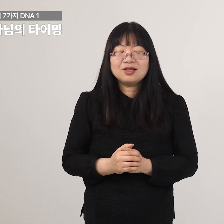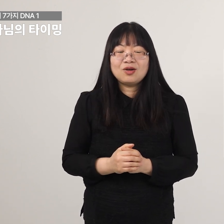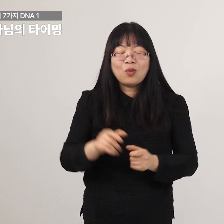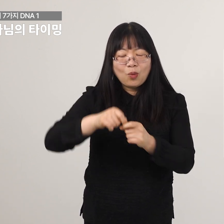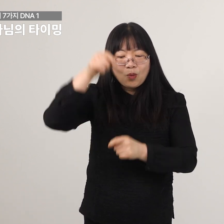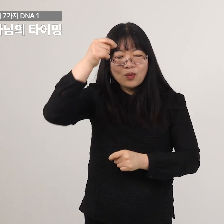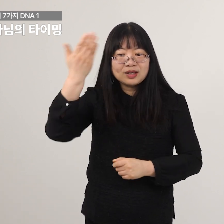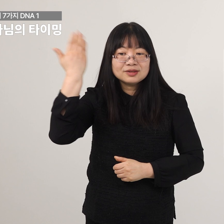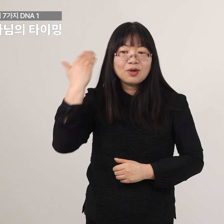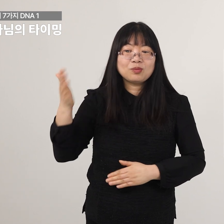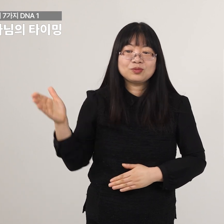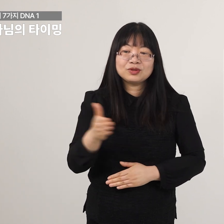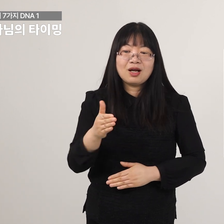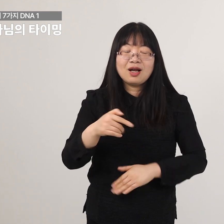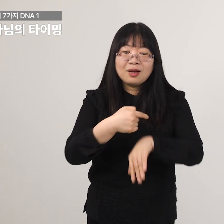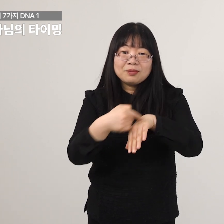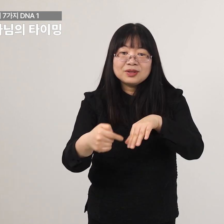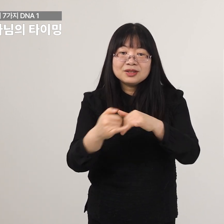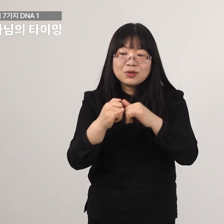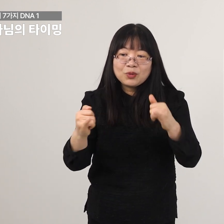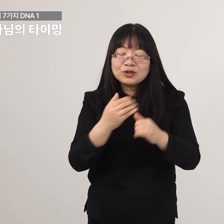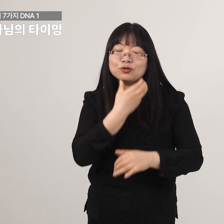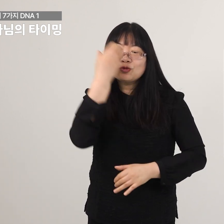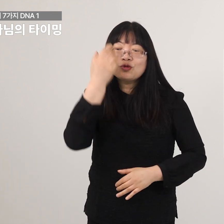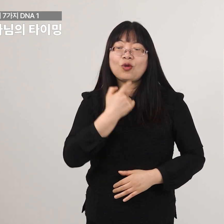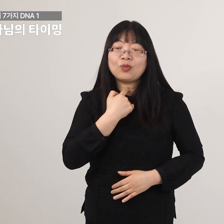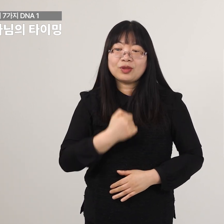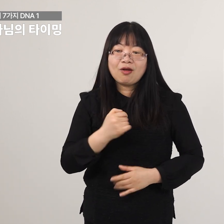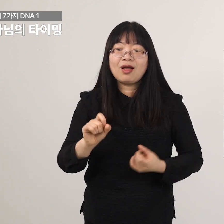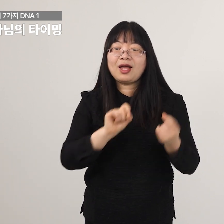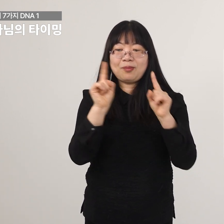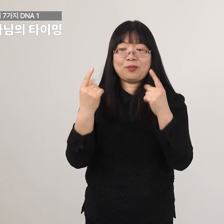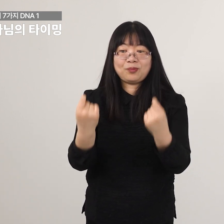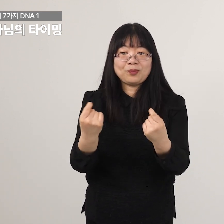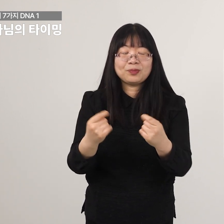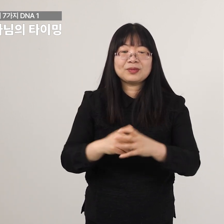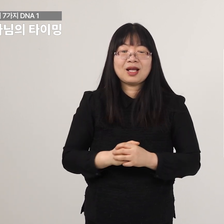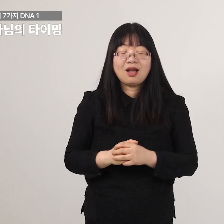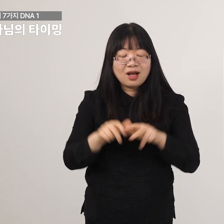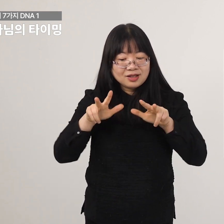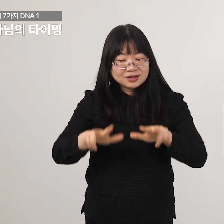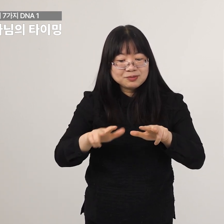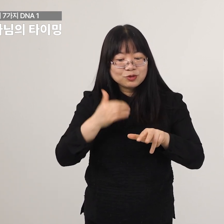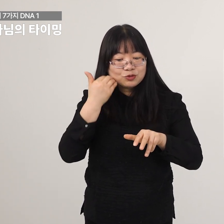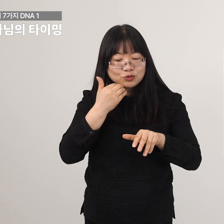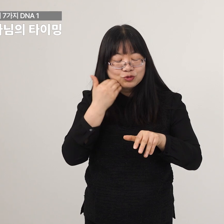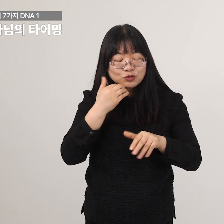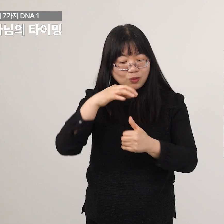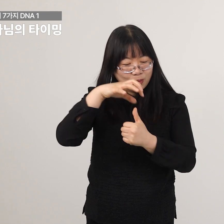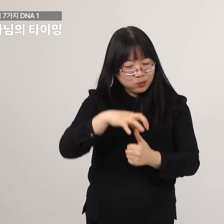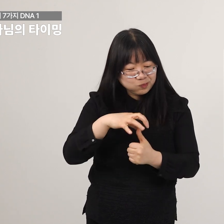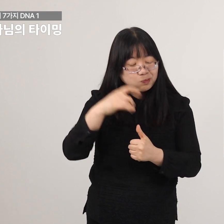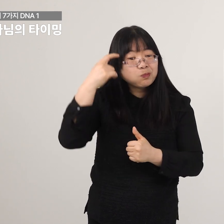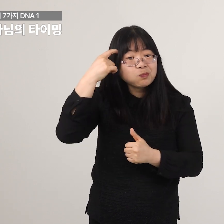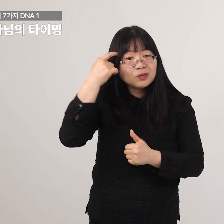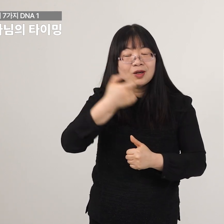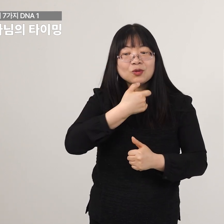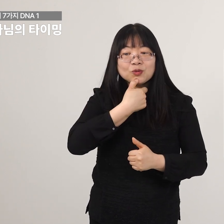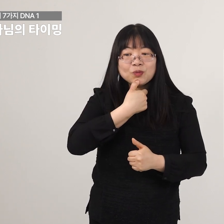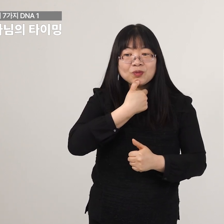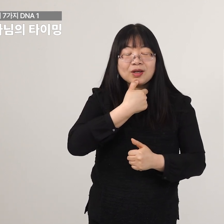수천 년 전서부터 이 민족이 꿈꾸던 회복입니다. 근데 지금은 누구의 압제 아래에 있는가 하면